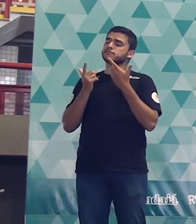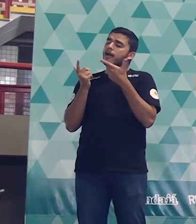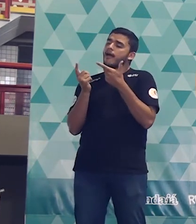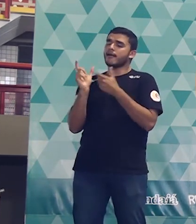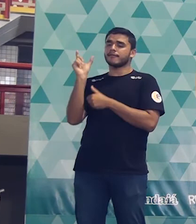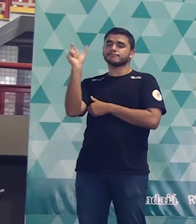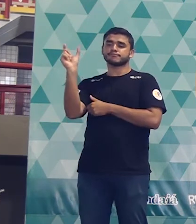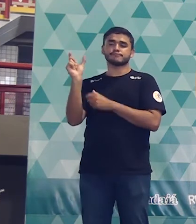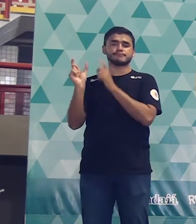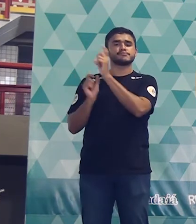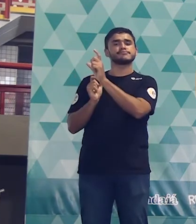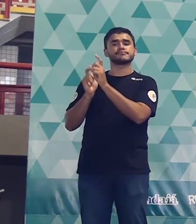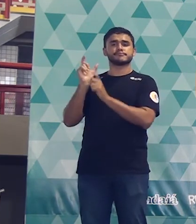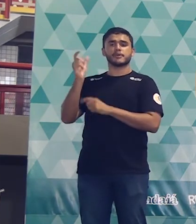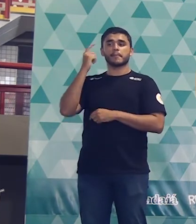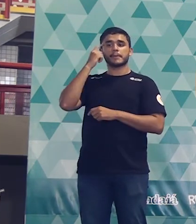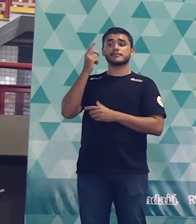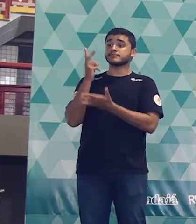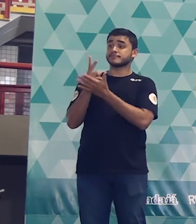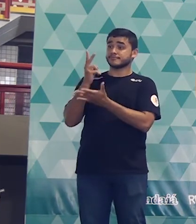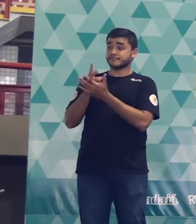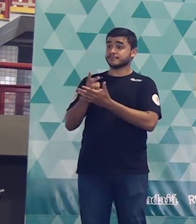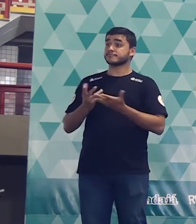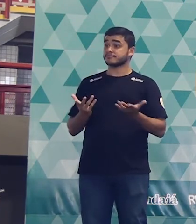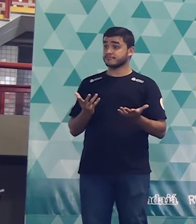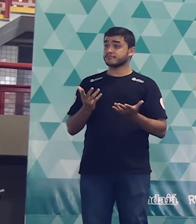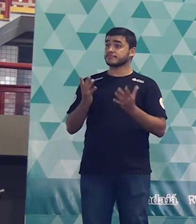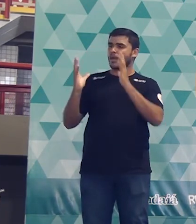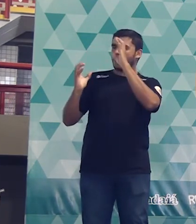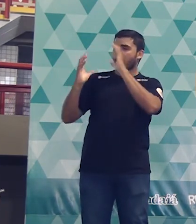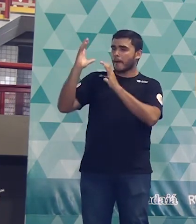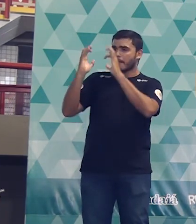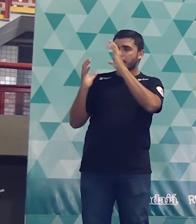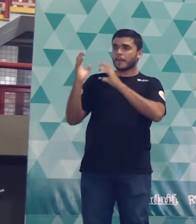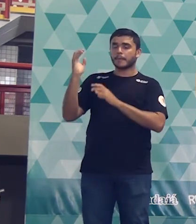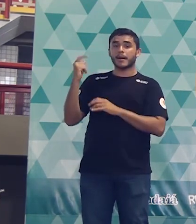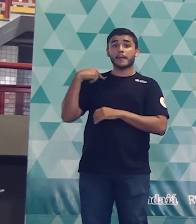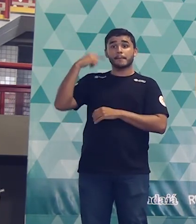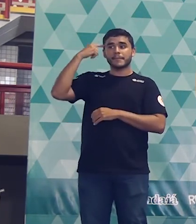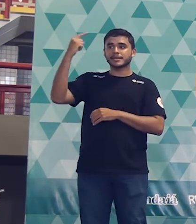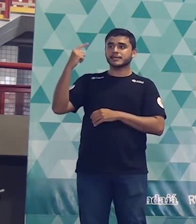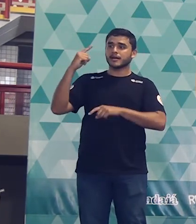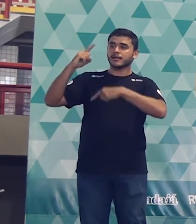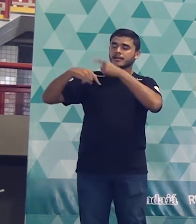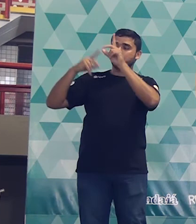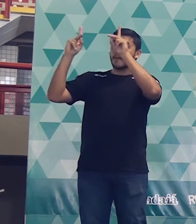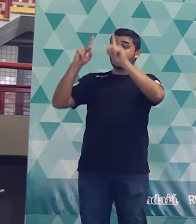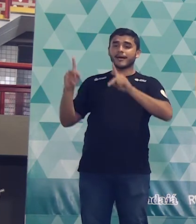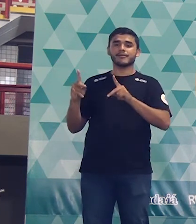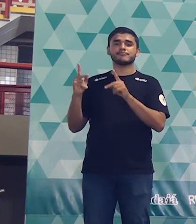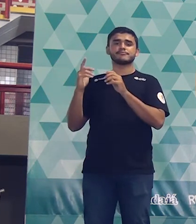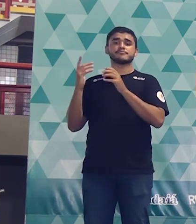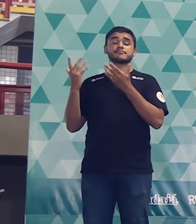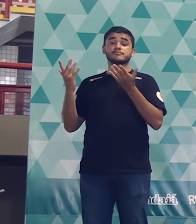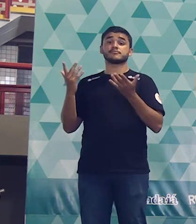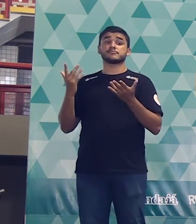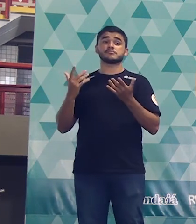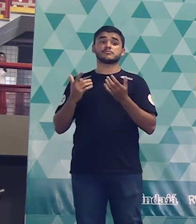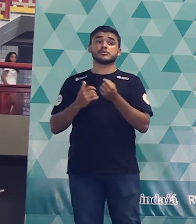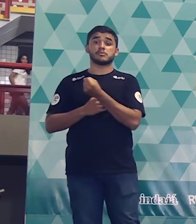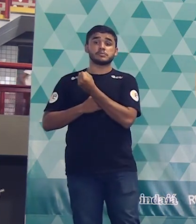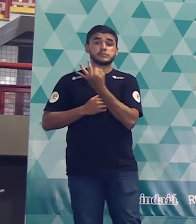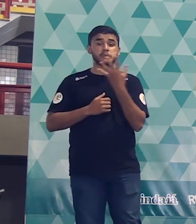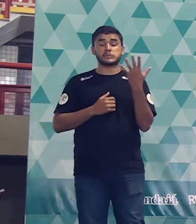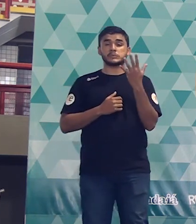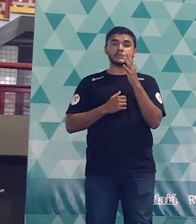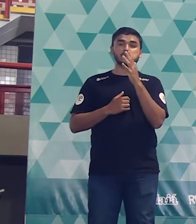mais lamentáveis, visto de longe. A gente brigava mesmo, era para se reconciliar depois, lembra? 8 entre 10 namorados transam